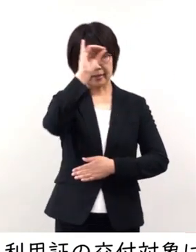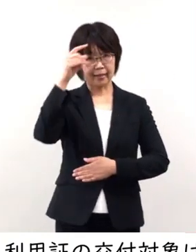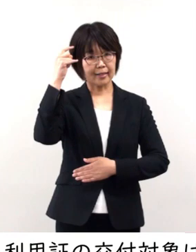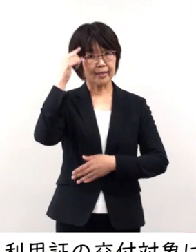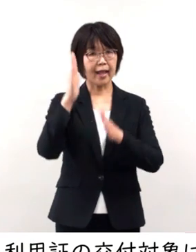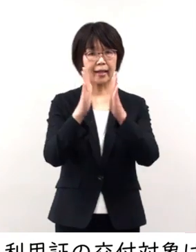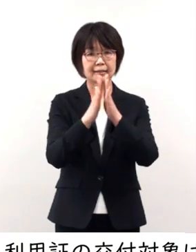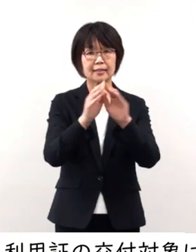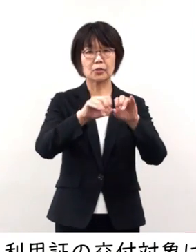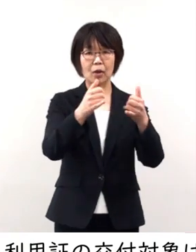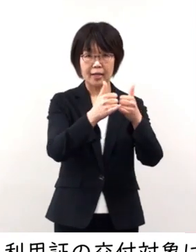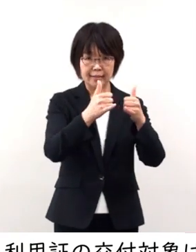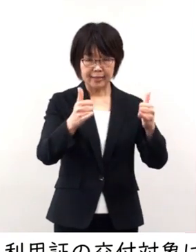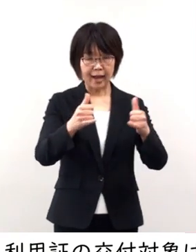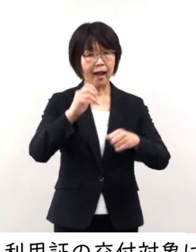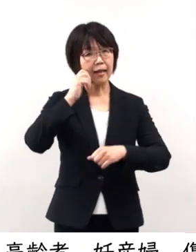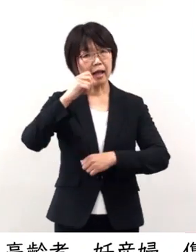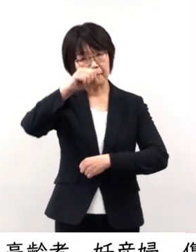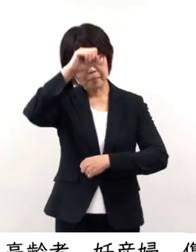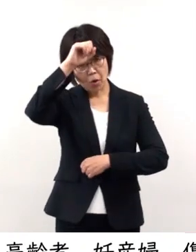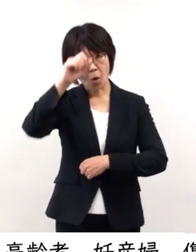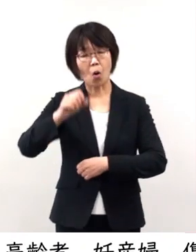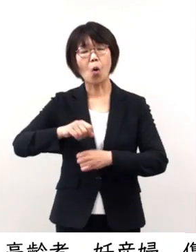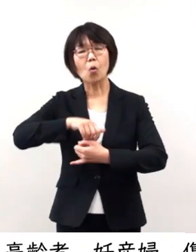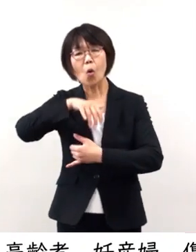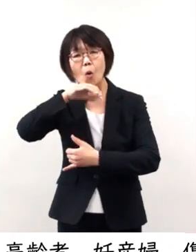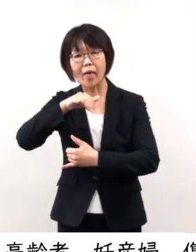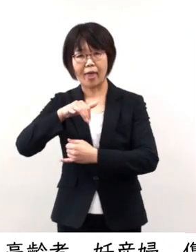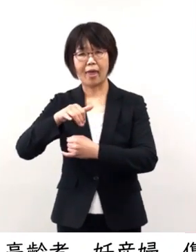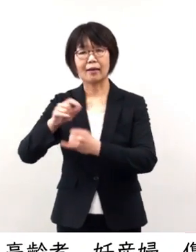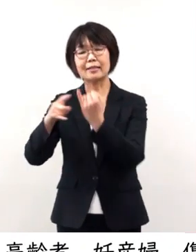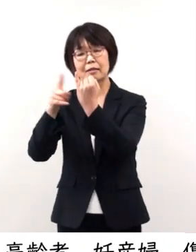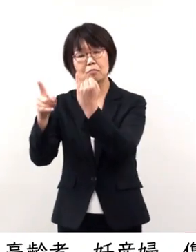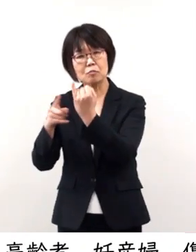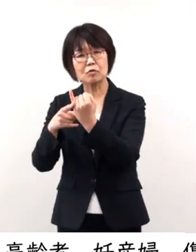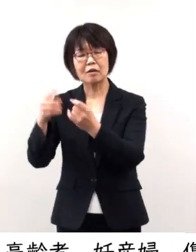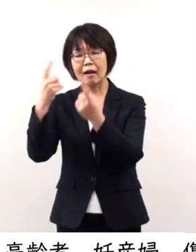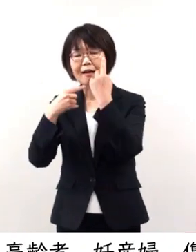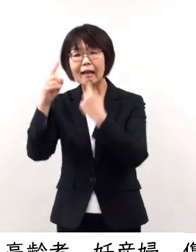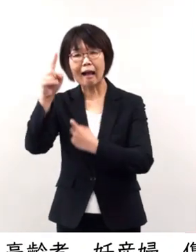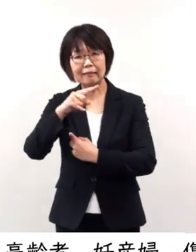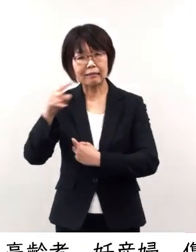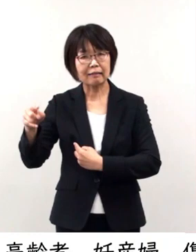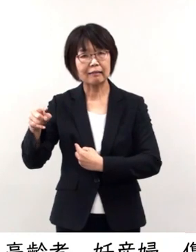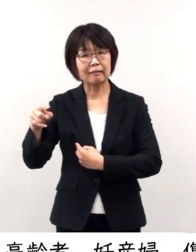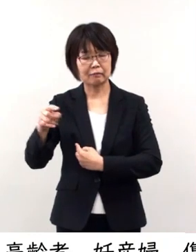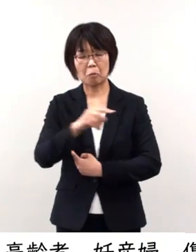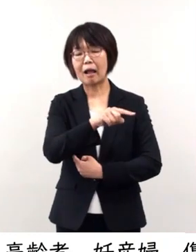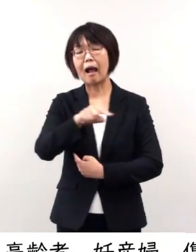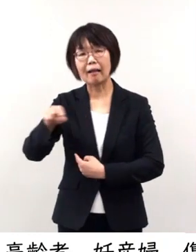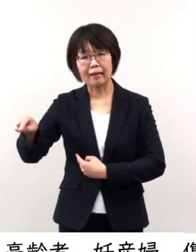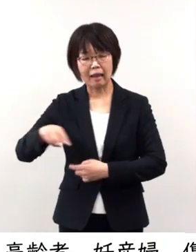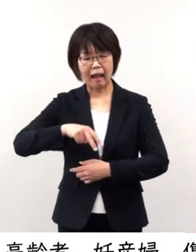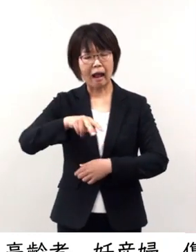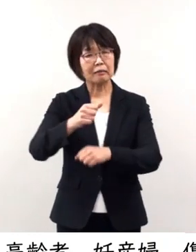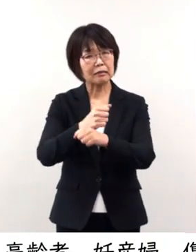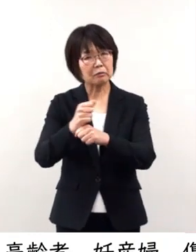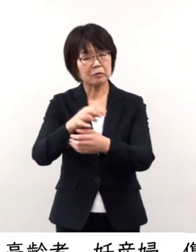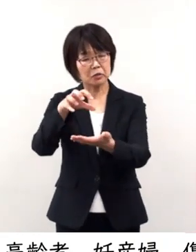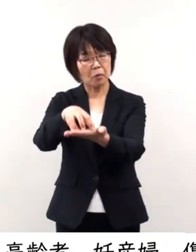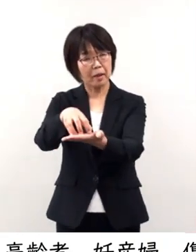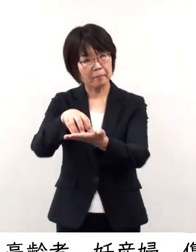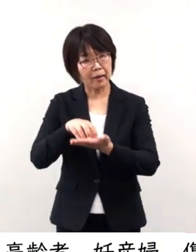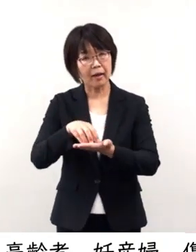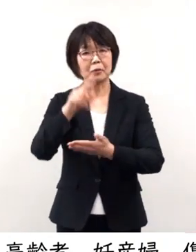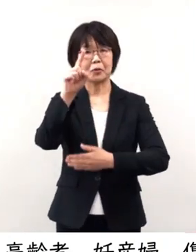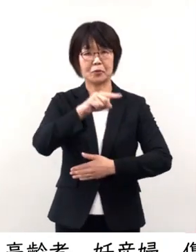者、難病患者、高齢者、妊産婦、傷病人などで歩行が困難と認